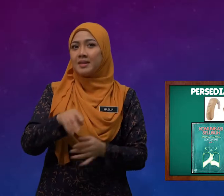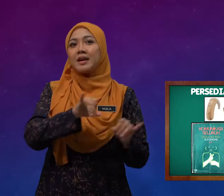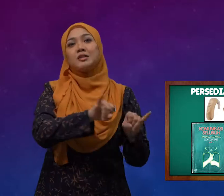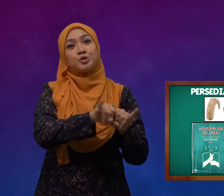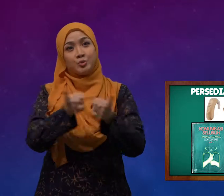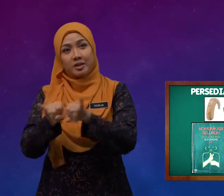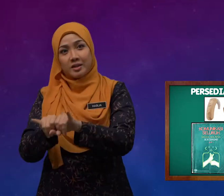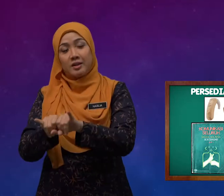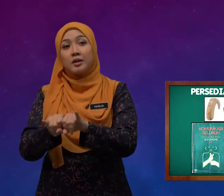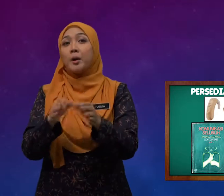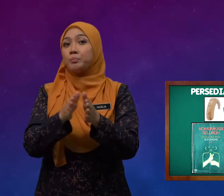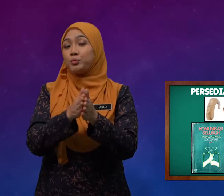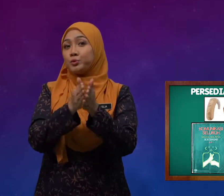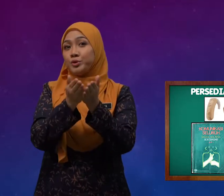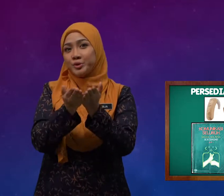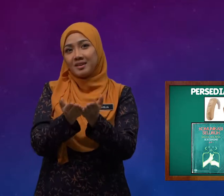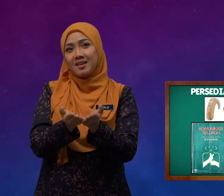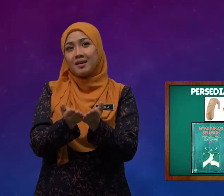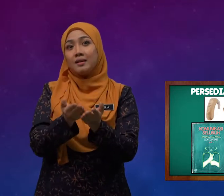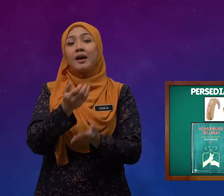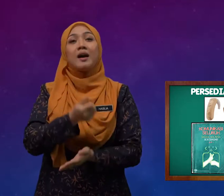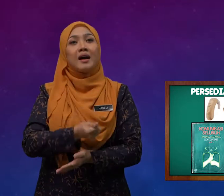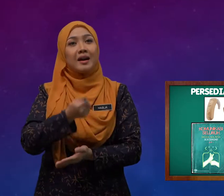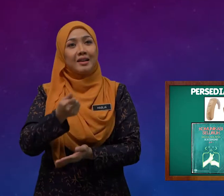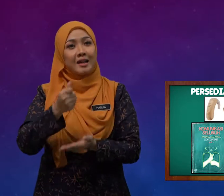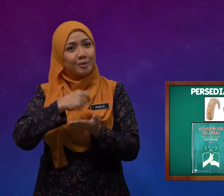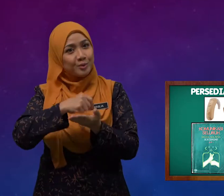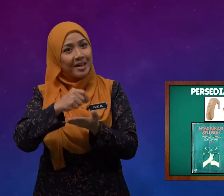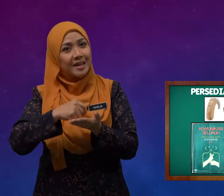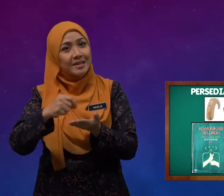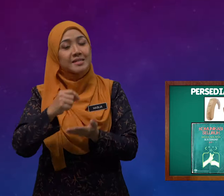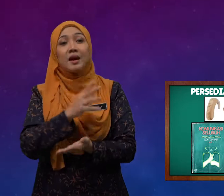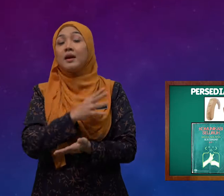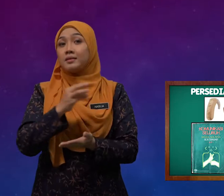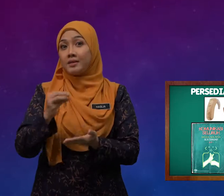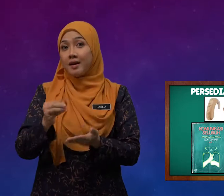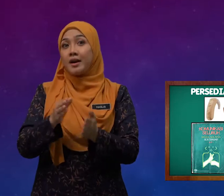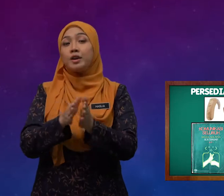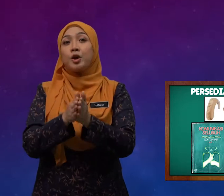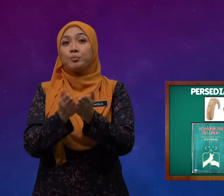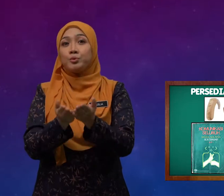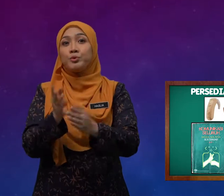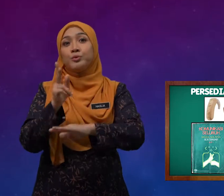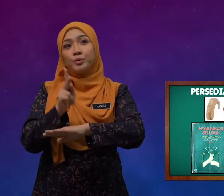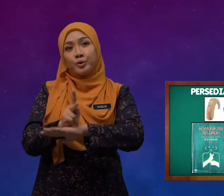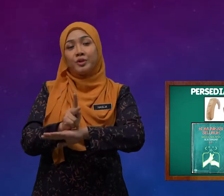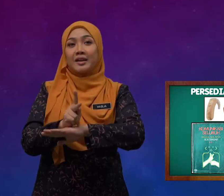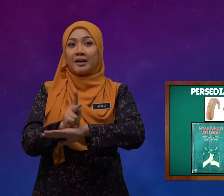Pastikan juga buku nota, alat tulis dan buku kod